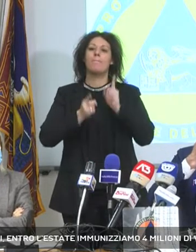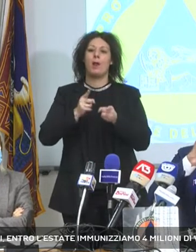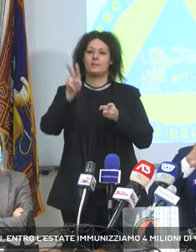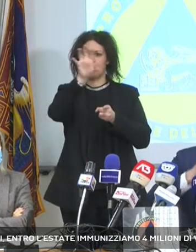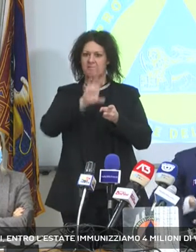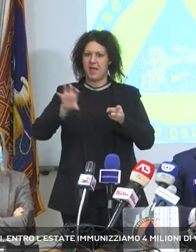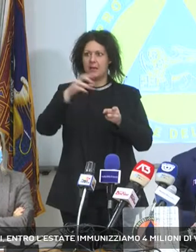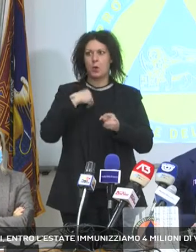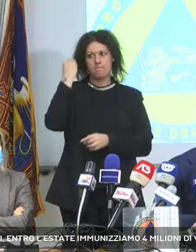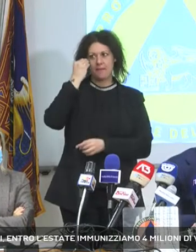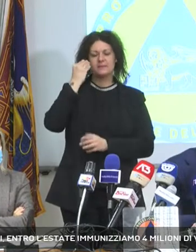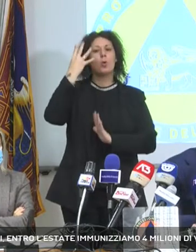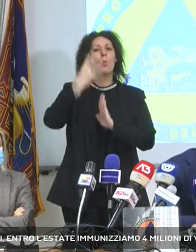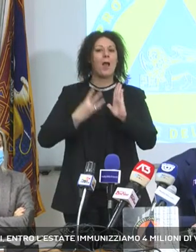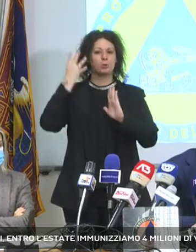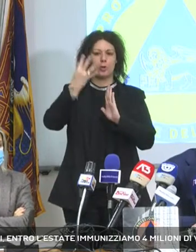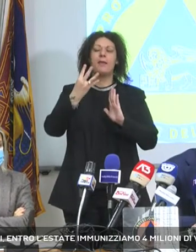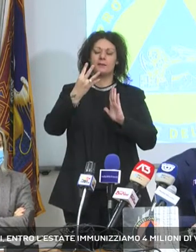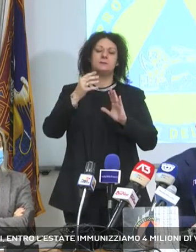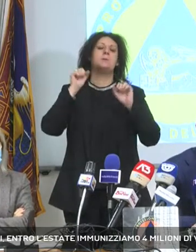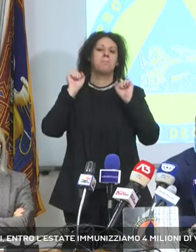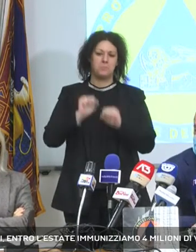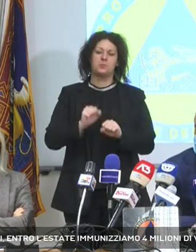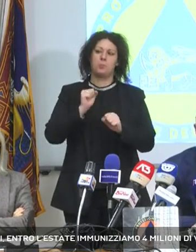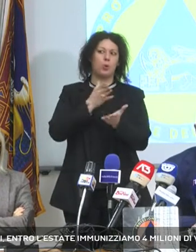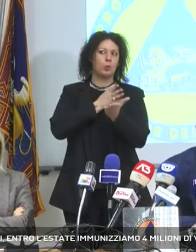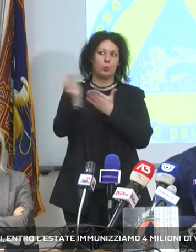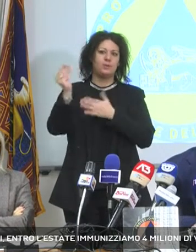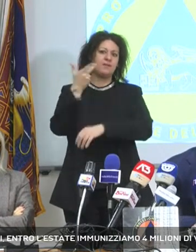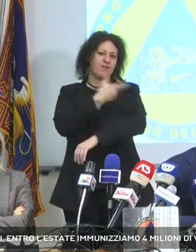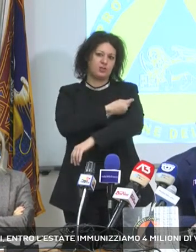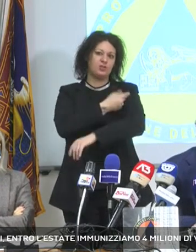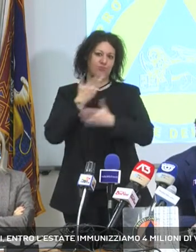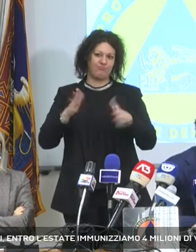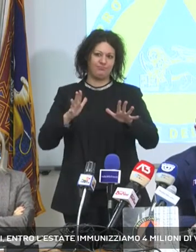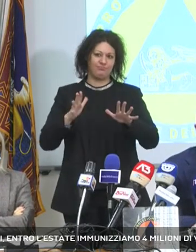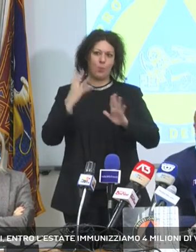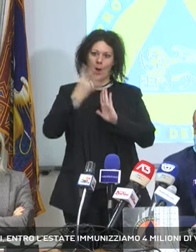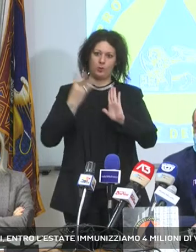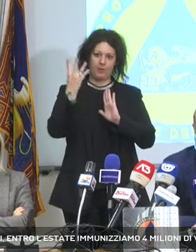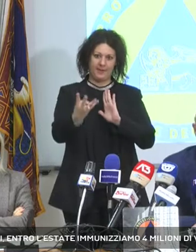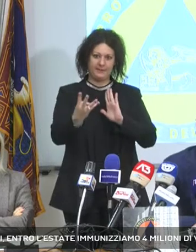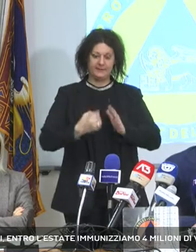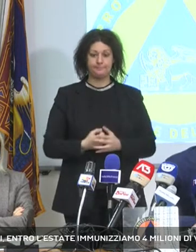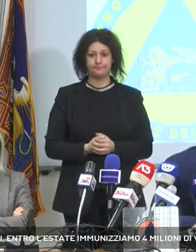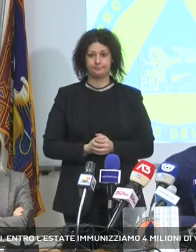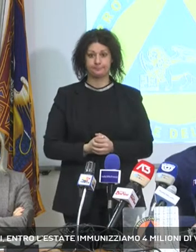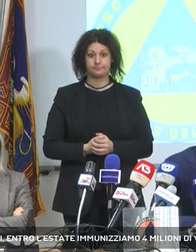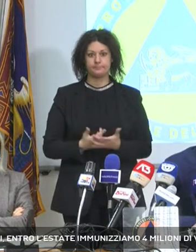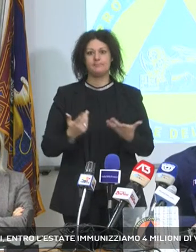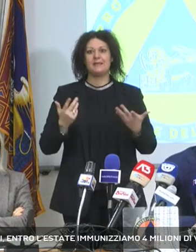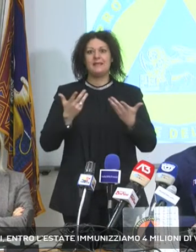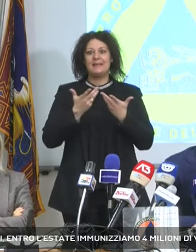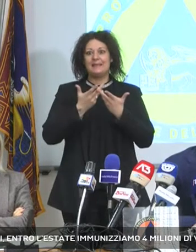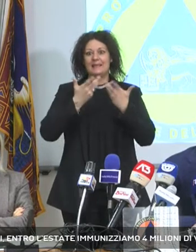noi facciamo un paio dei milioni ogni due mesi 4 milioni in quattro mesi potrebbe essere verosimile se oggi avessimo un magazzino che